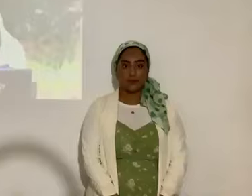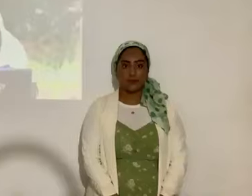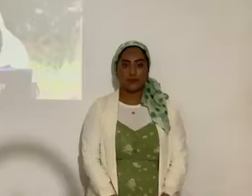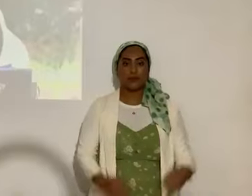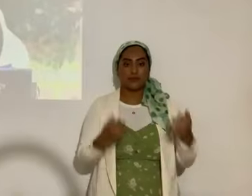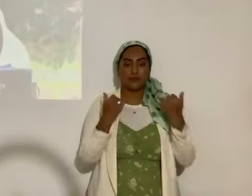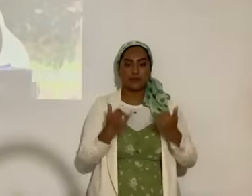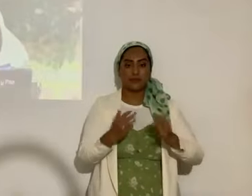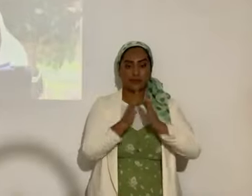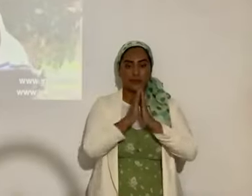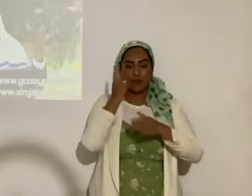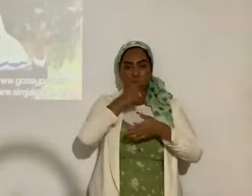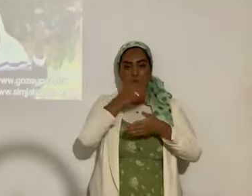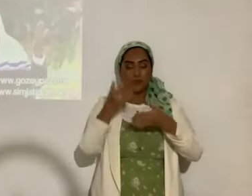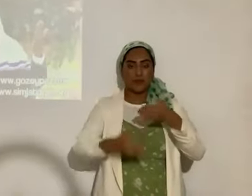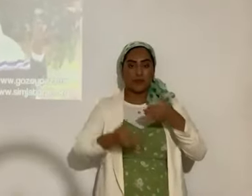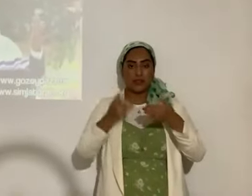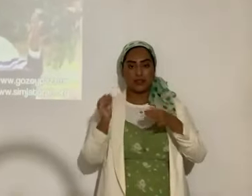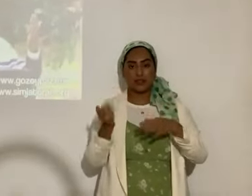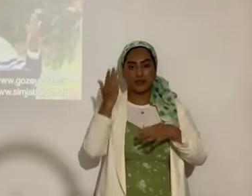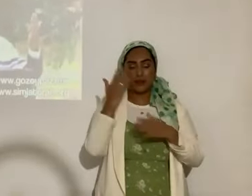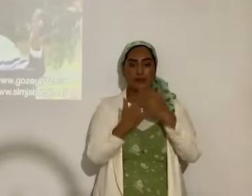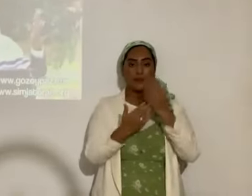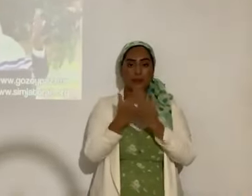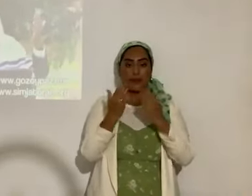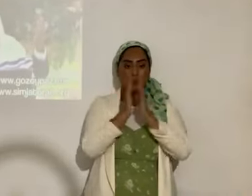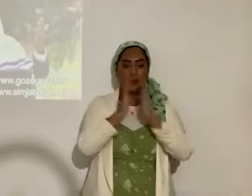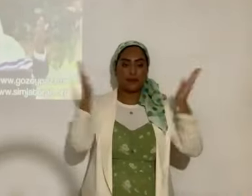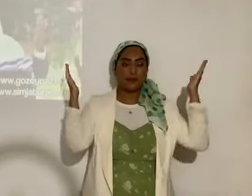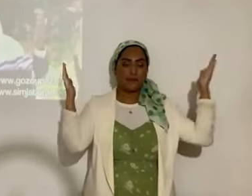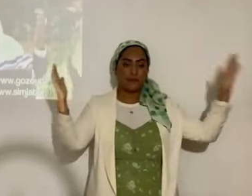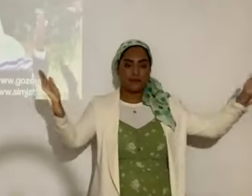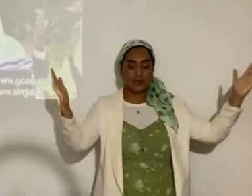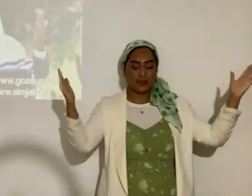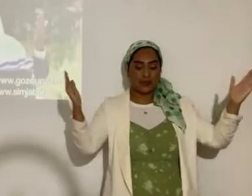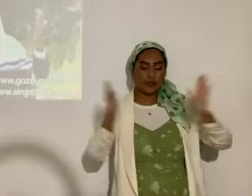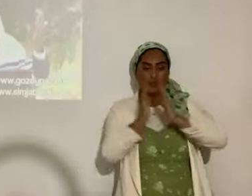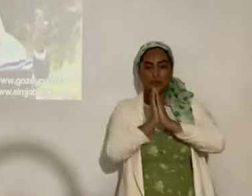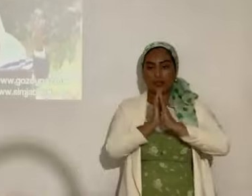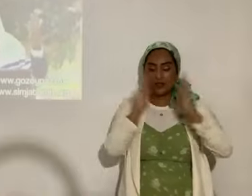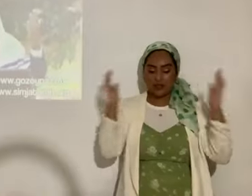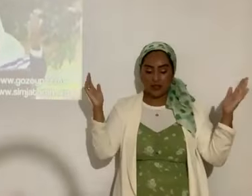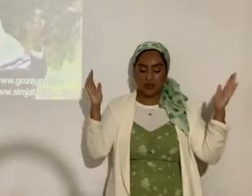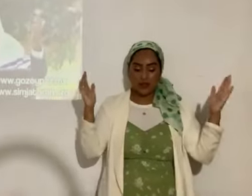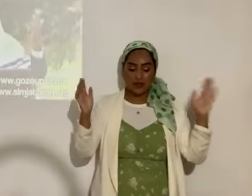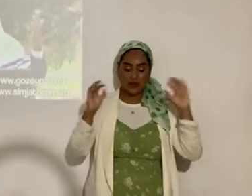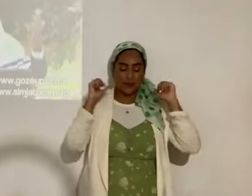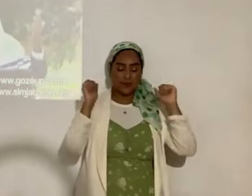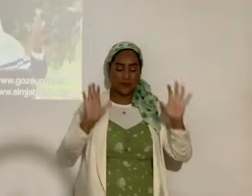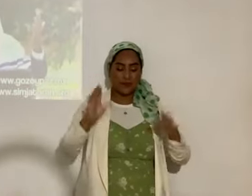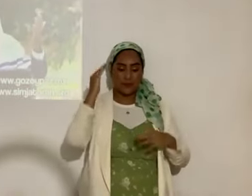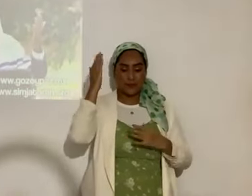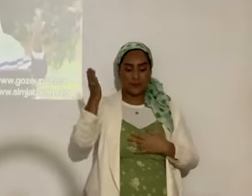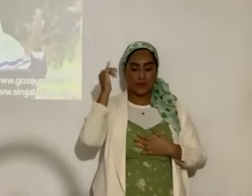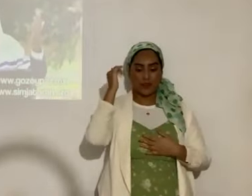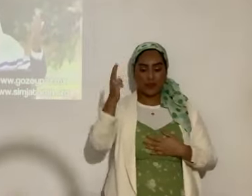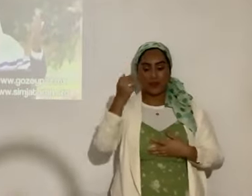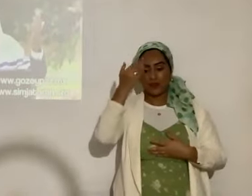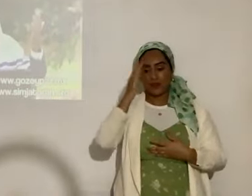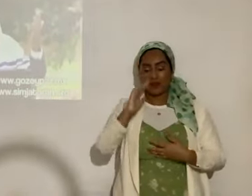lour de entrega de shabat Vamos a orar todos juntos levanten sus manitas Aleluya y hagamos una oración bendito eres ya